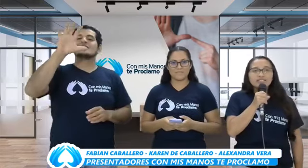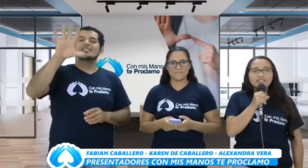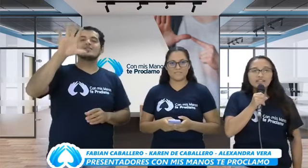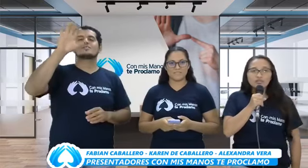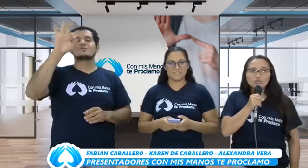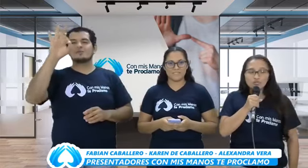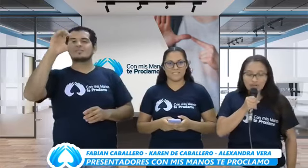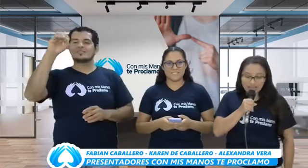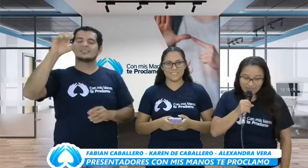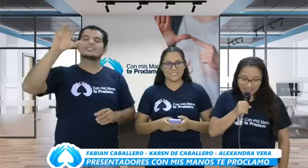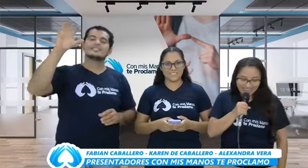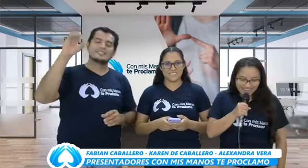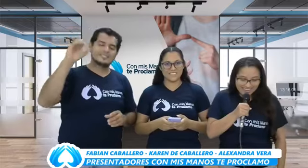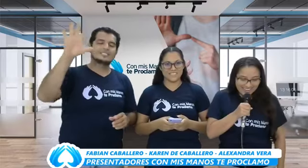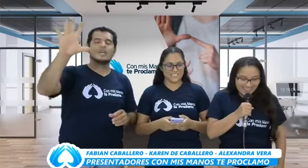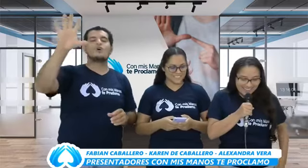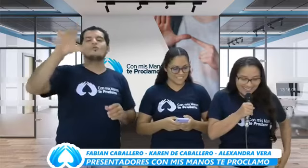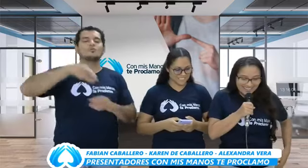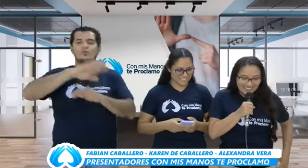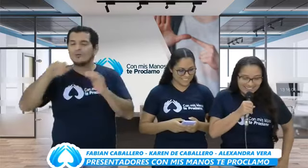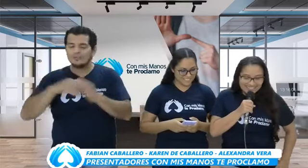número